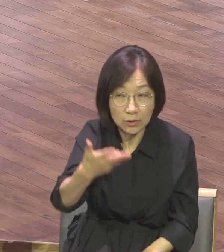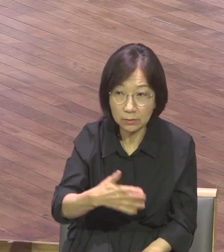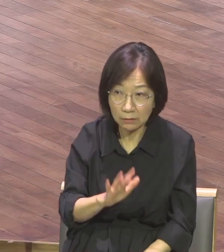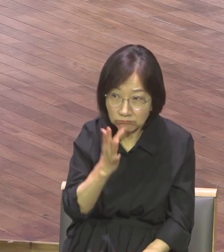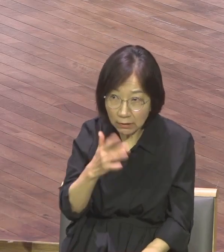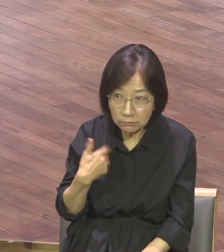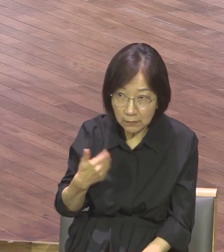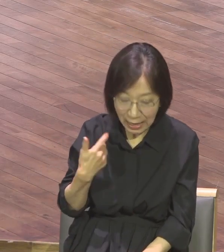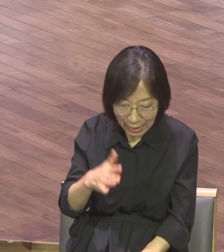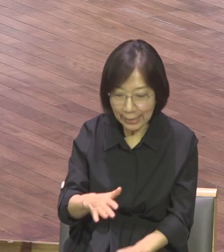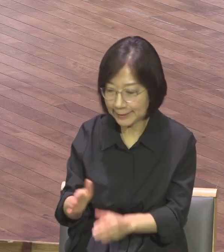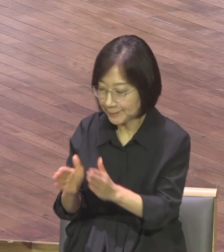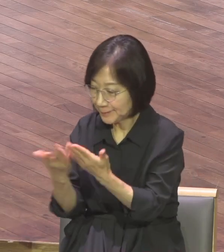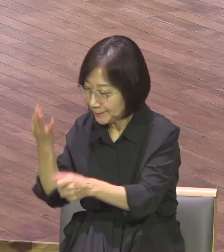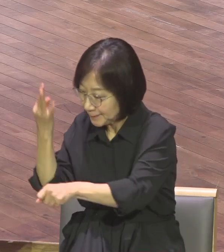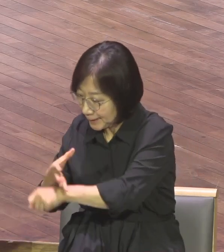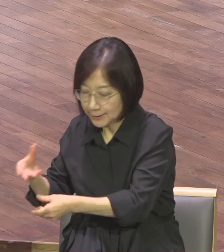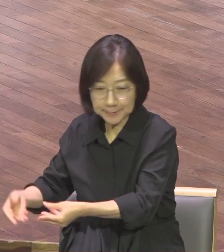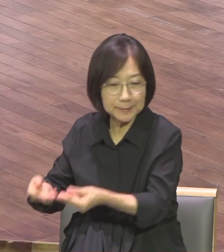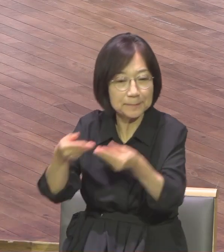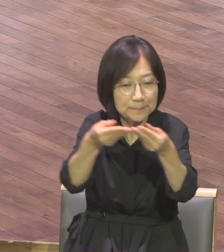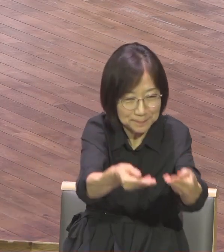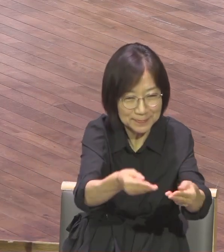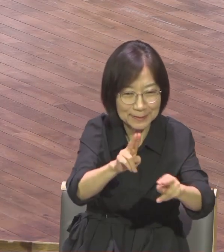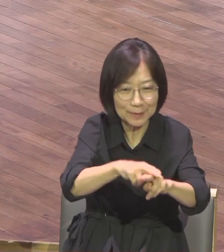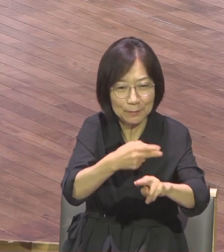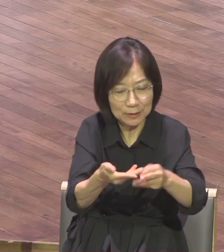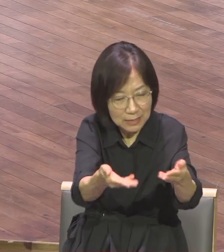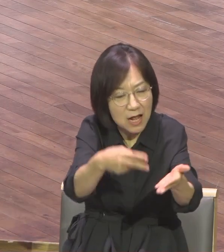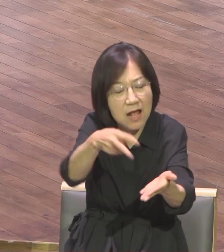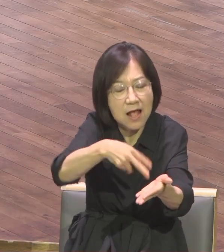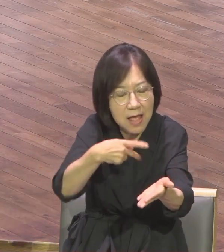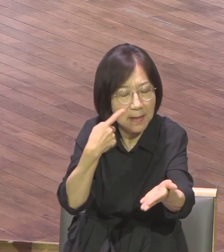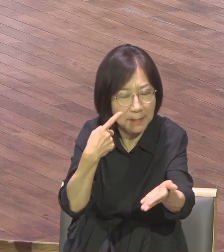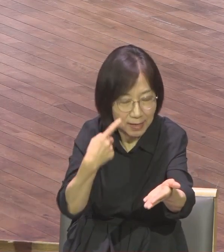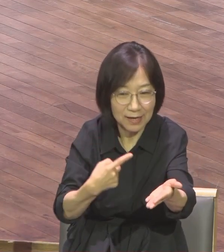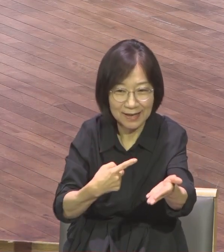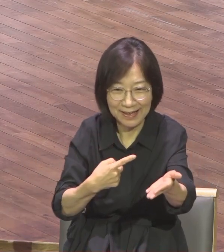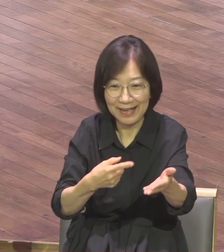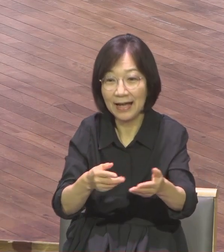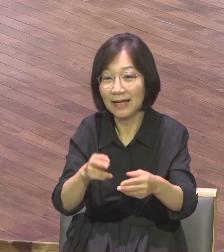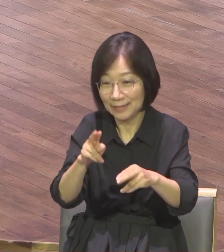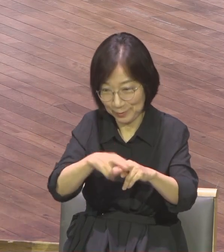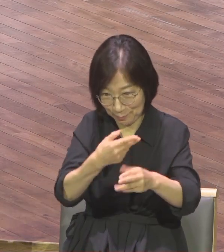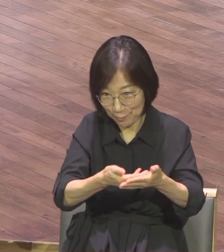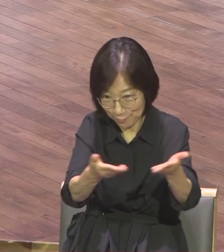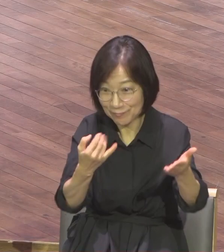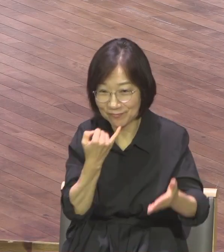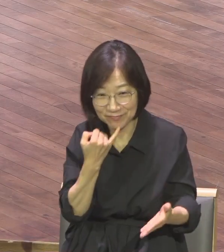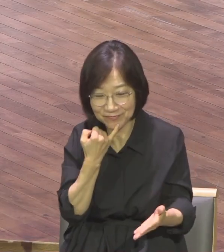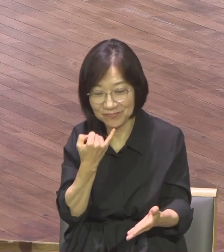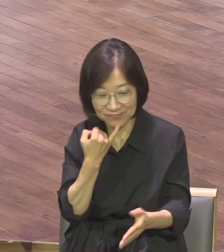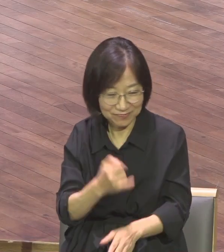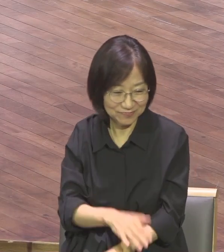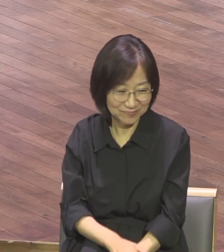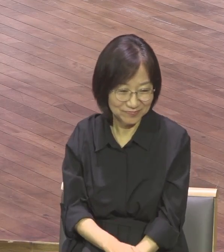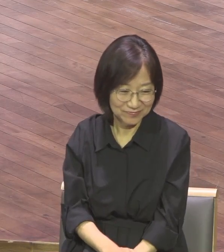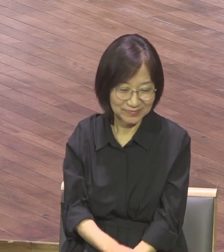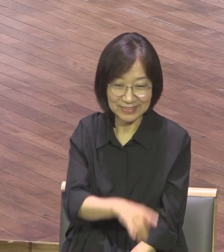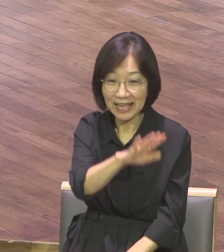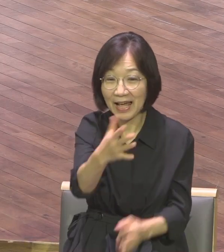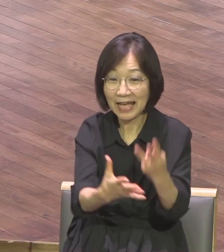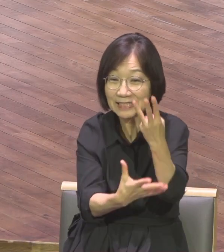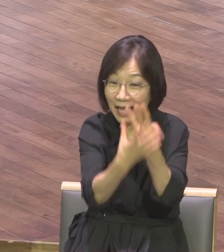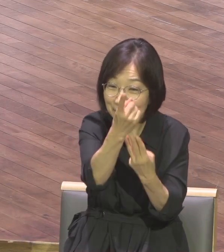읽어보라고. 읽어보면 하늘이 신령한 복을 받게 될 것이라고. 이거 선물로 주세요. 그래서 3.1조 운동의